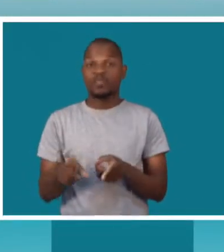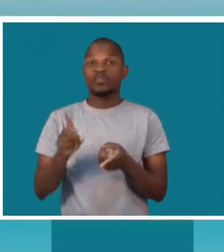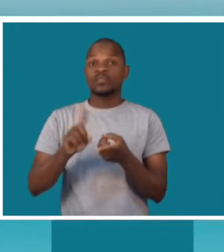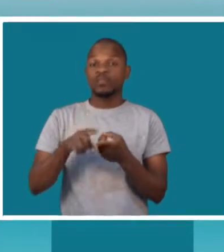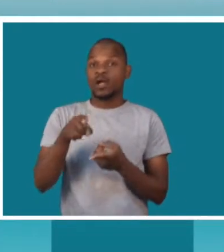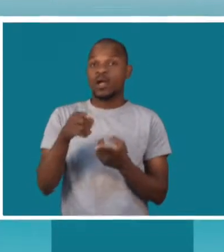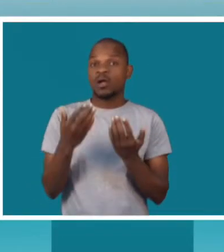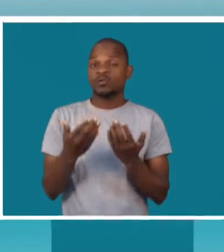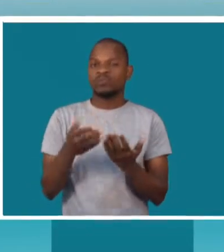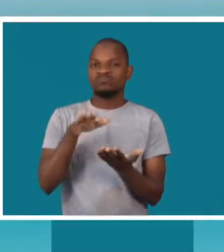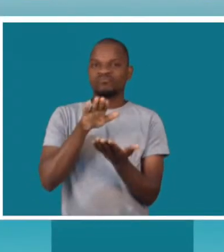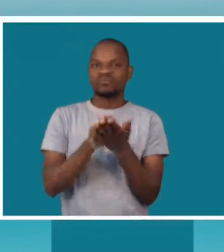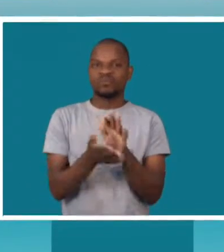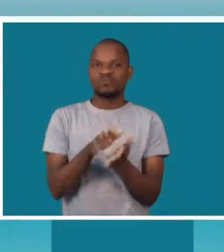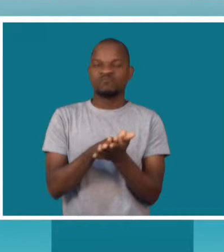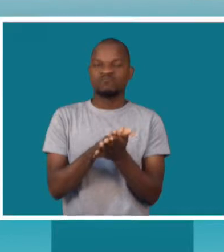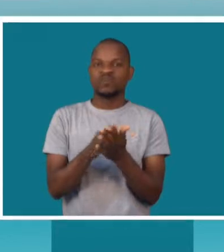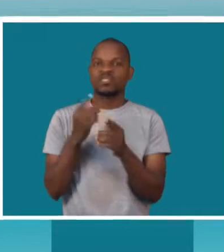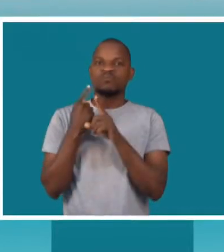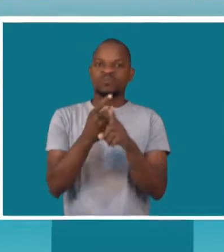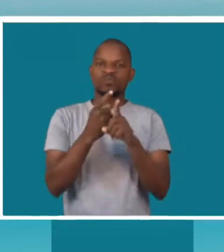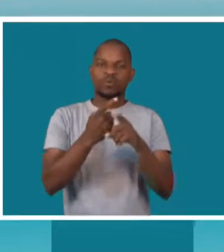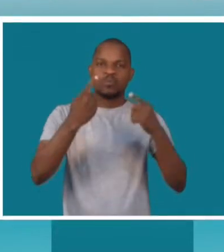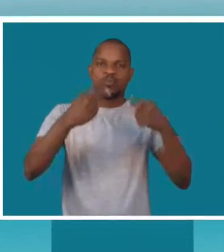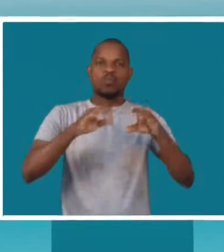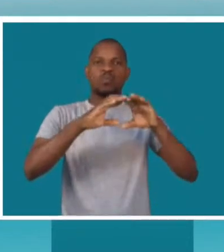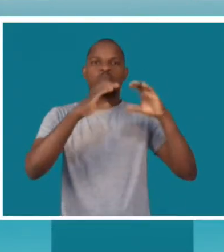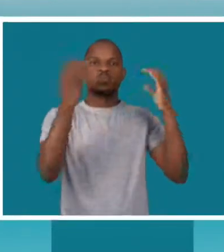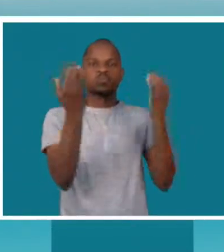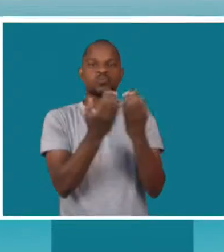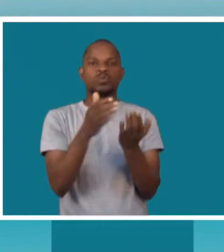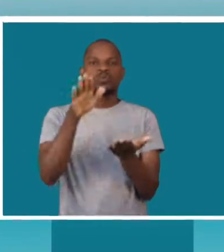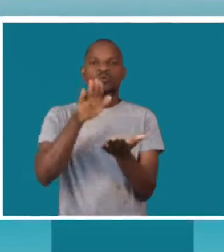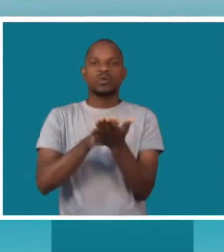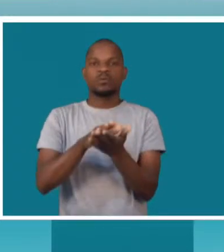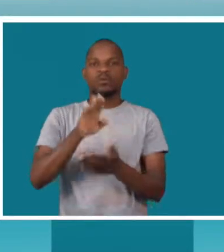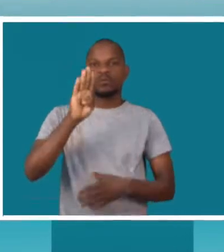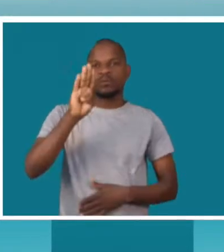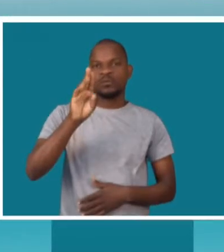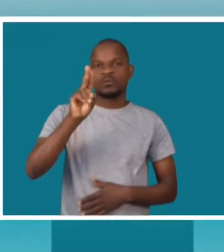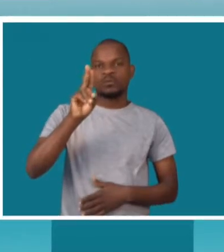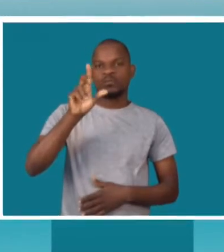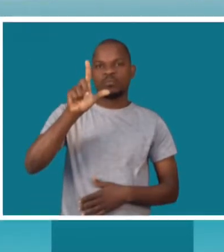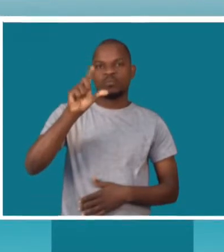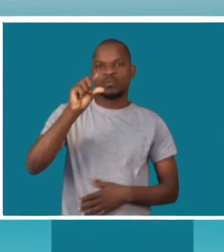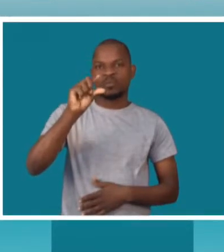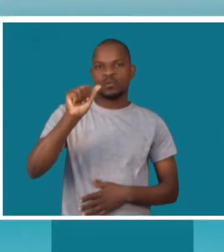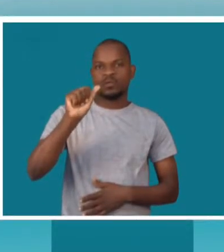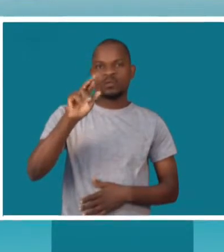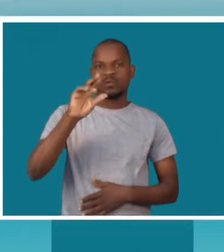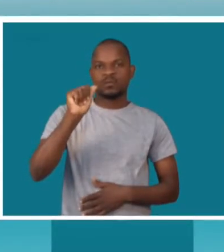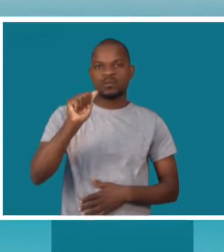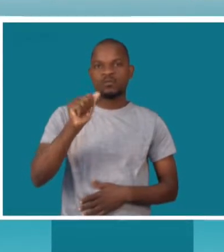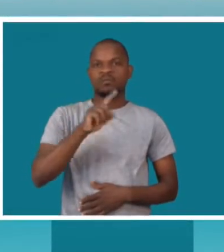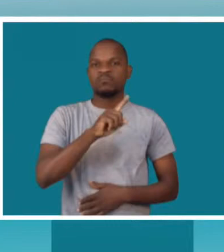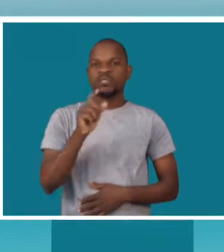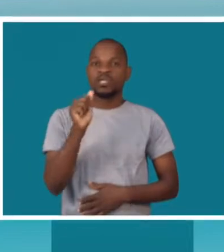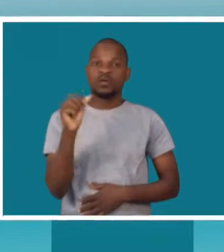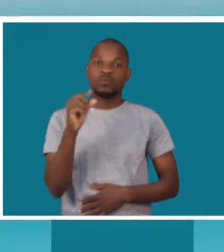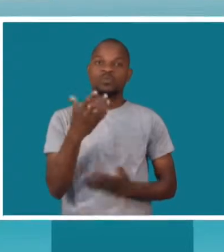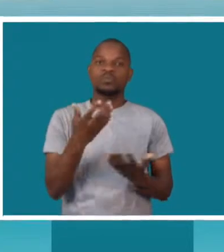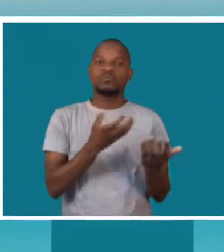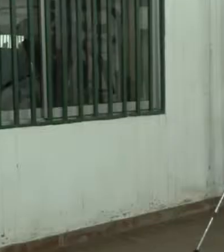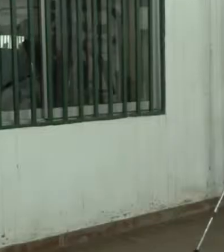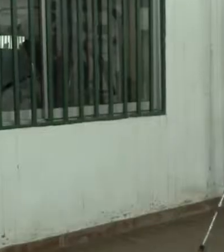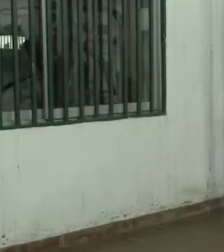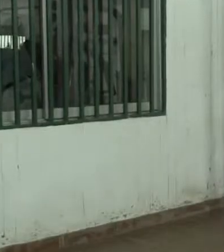Aliás, estão preparados para o Mundial que vai acontecer na Bulgária em Agosto, não é? E estão precisando